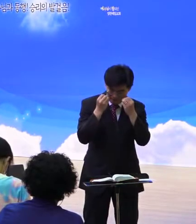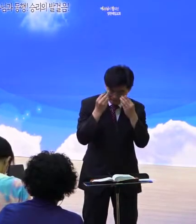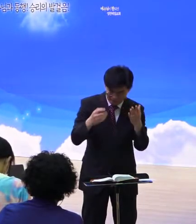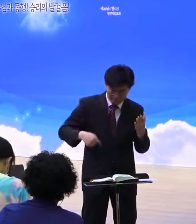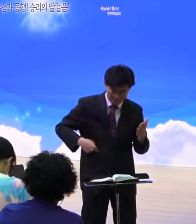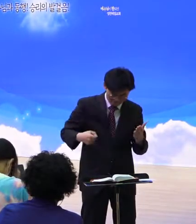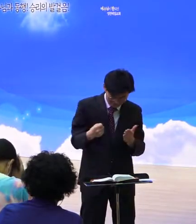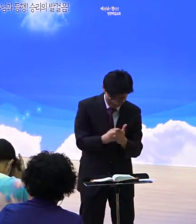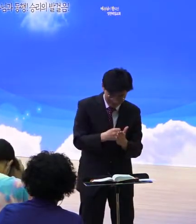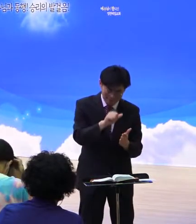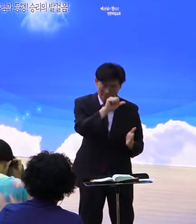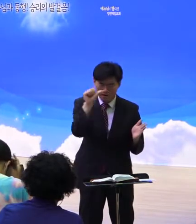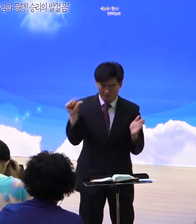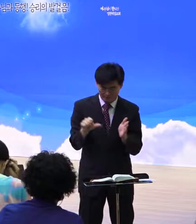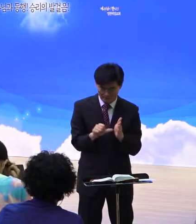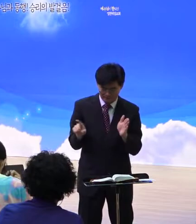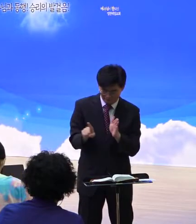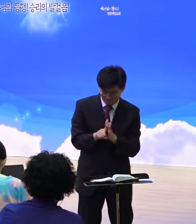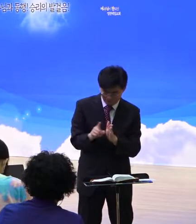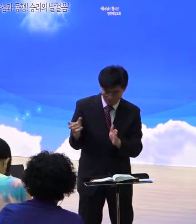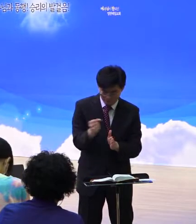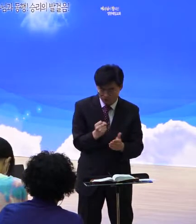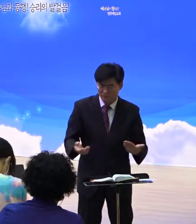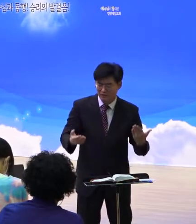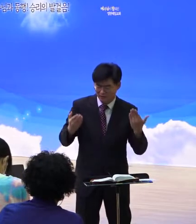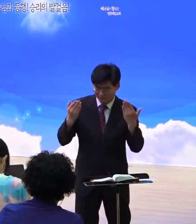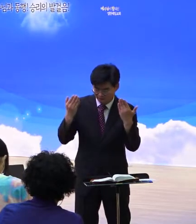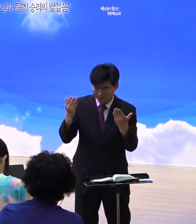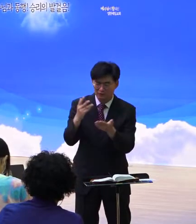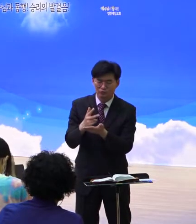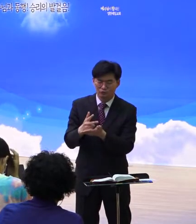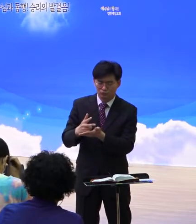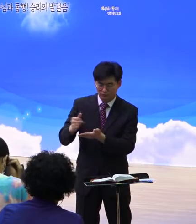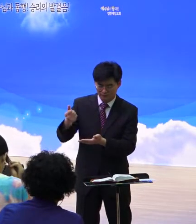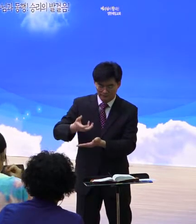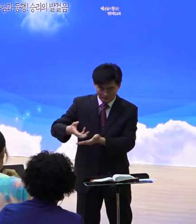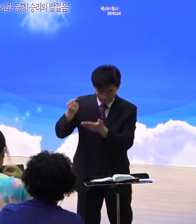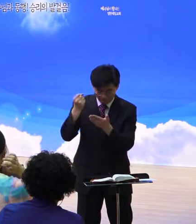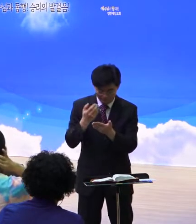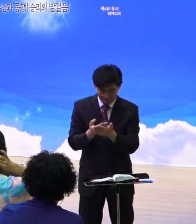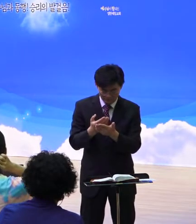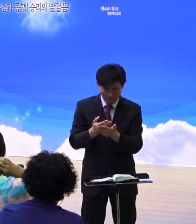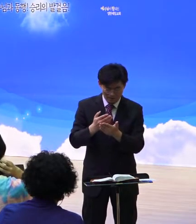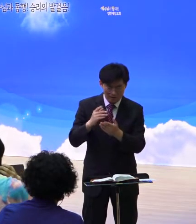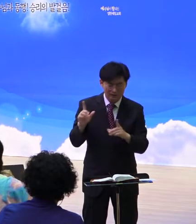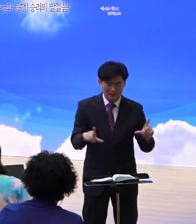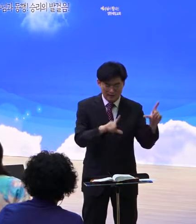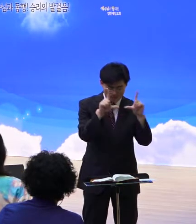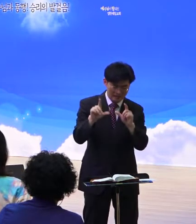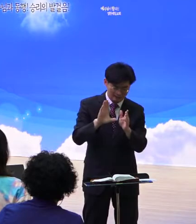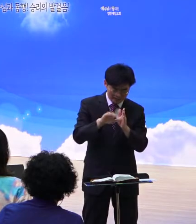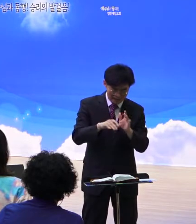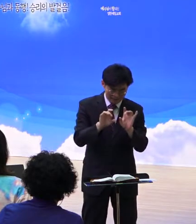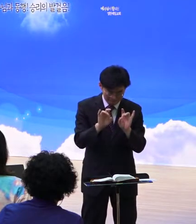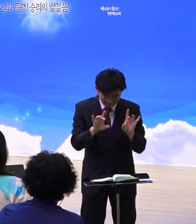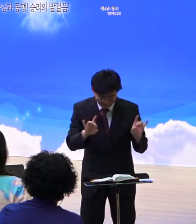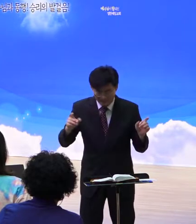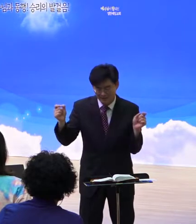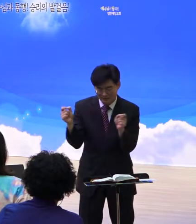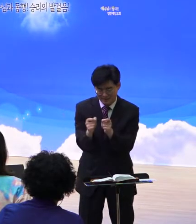삶을 드리는 우리들의 이 마음을 주님께서 받으시고 우리의 삶의 현장에 구체적으로 가까이 오셔서